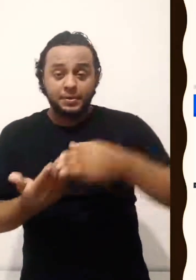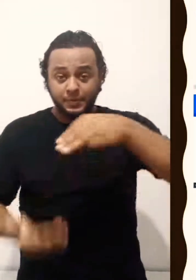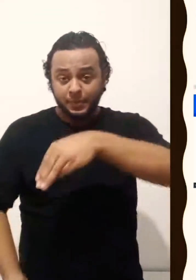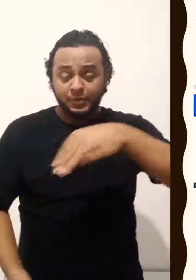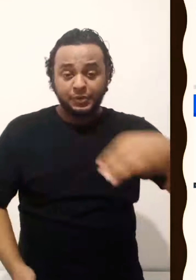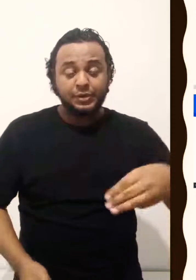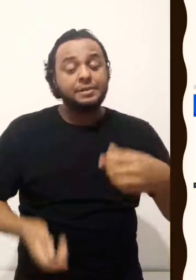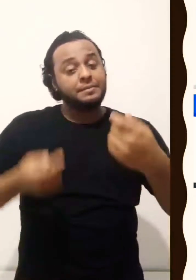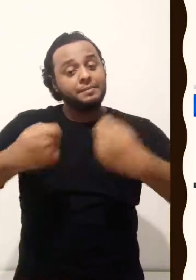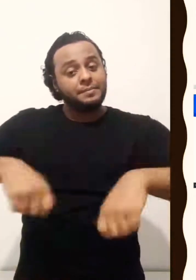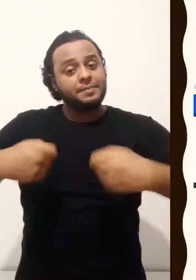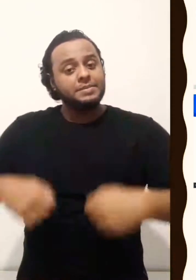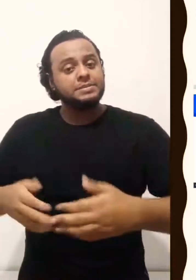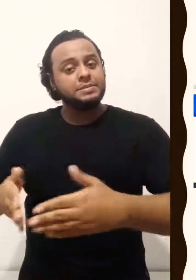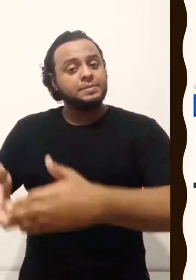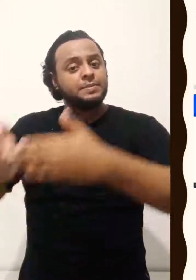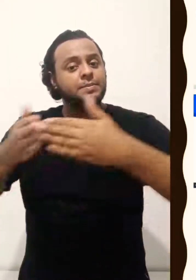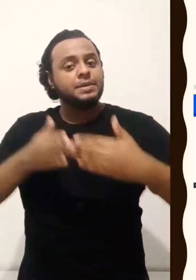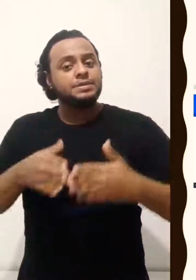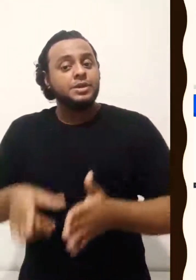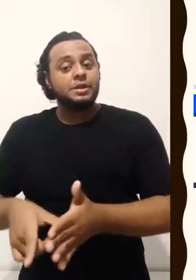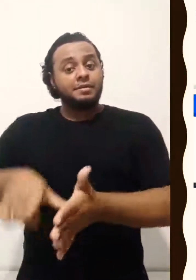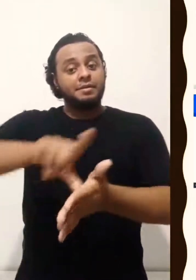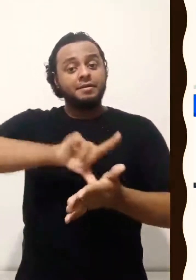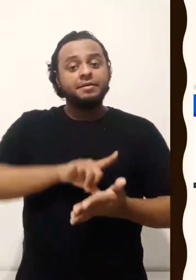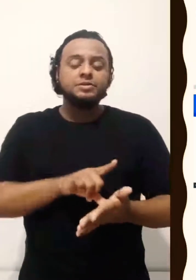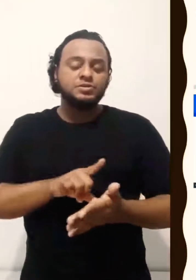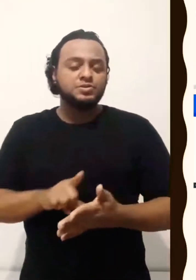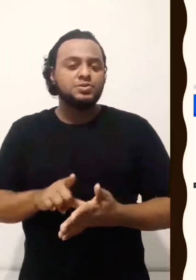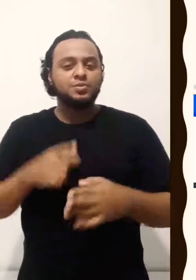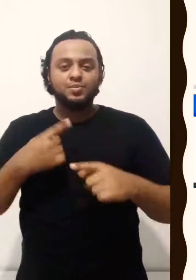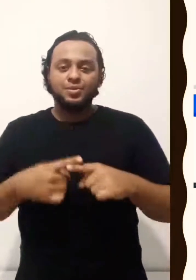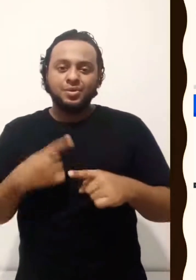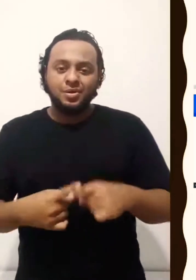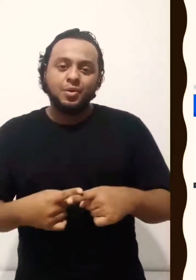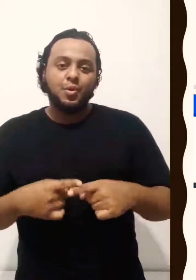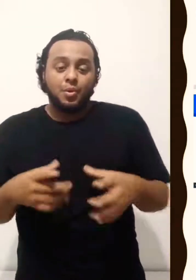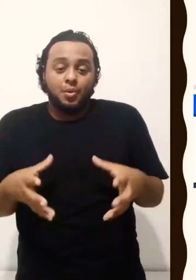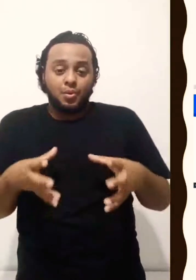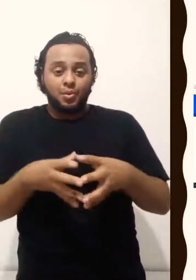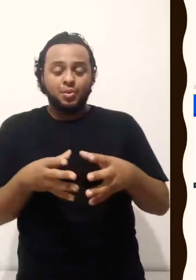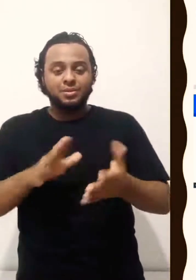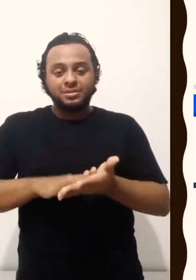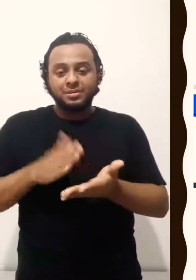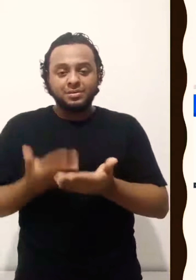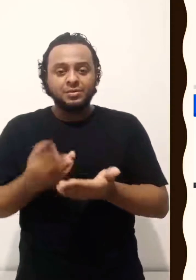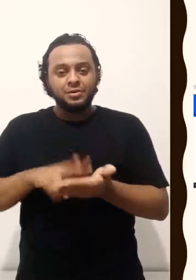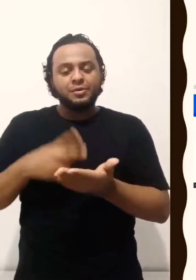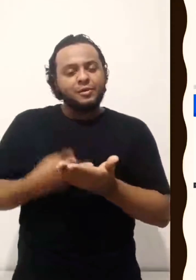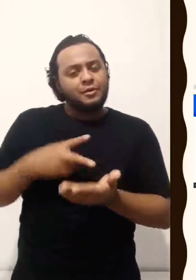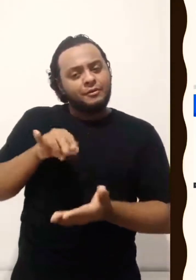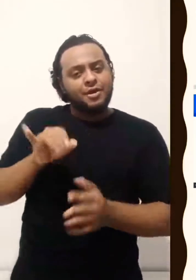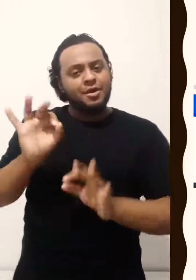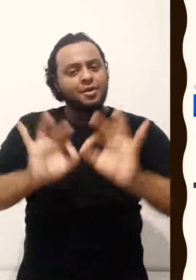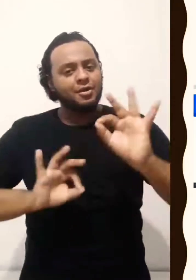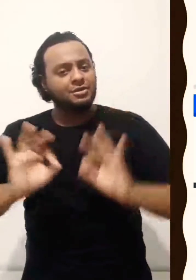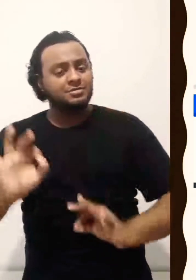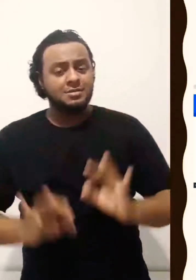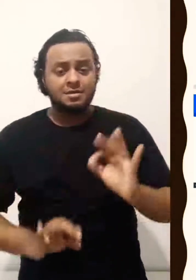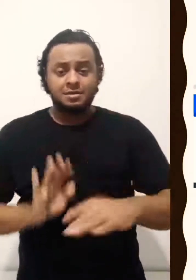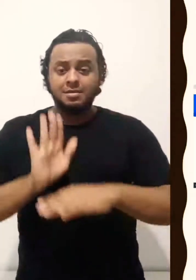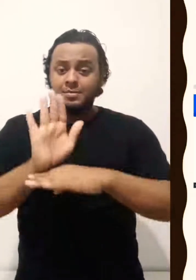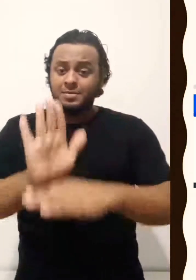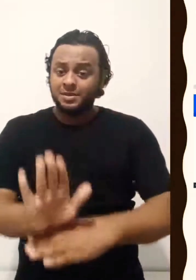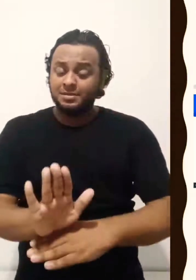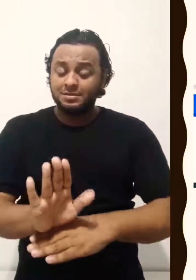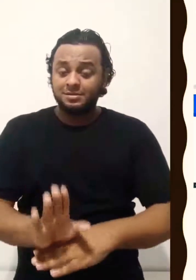uma aula, uma monitoria, você precisa fazer a solicitação o quanto antes, porque a equipe de intérpretes vai se organizar